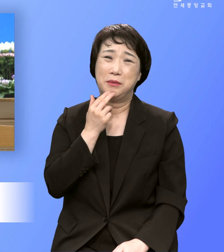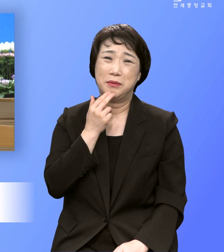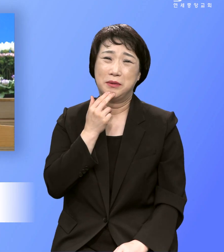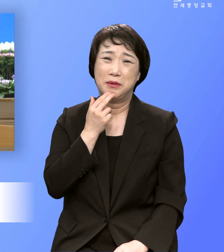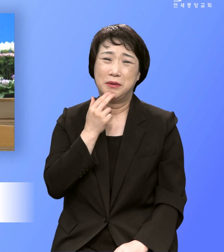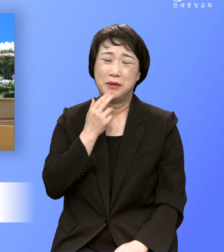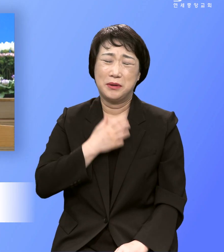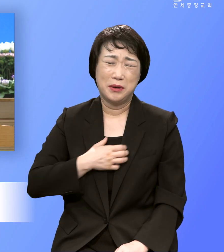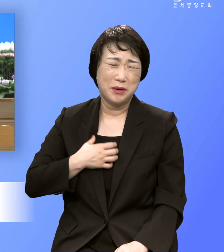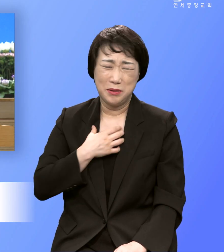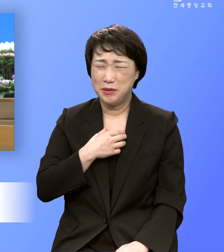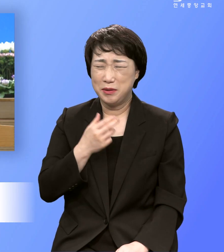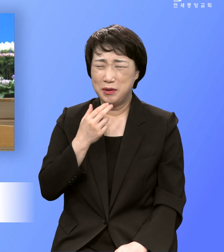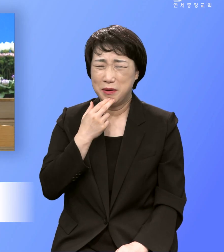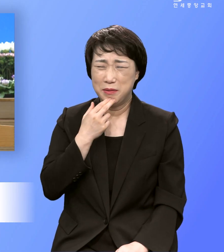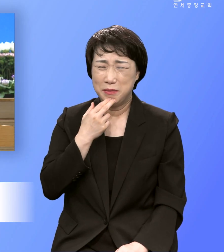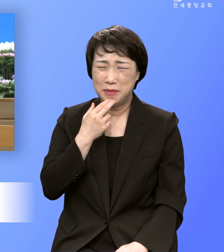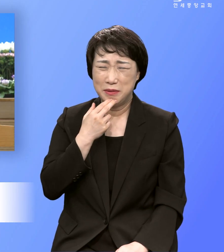괴로움도